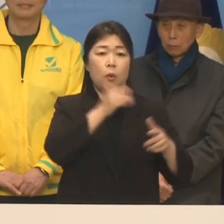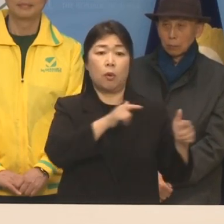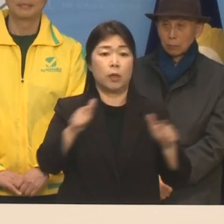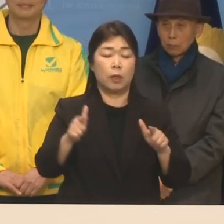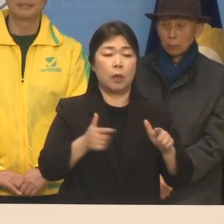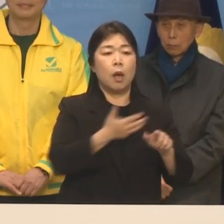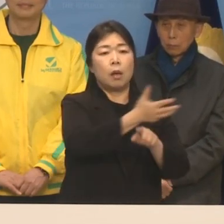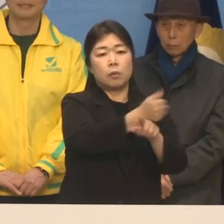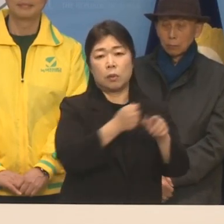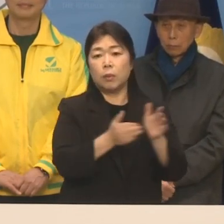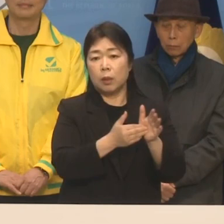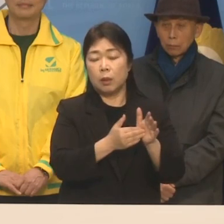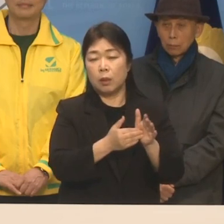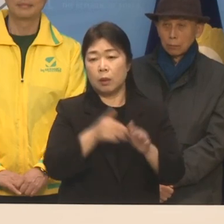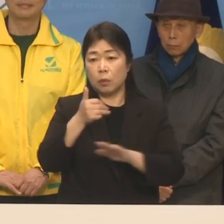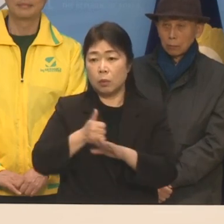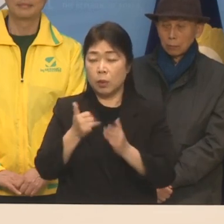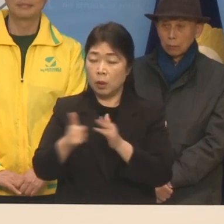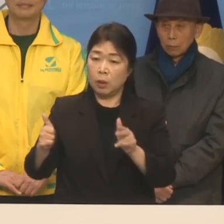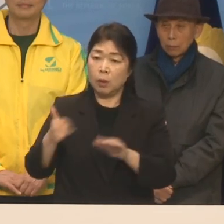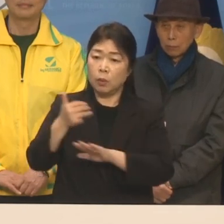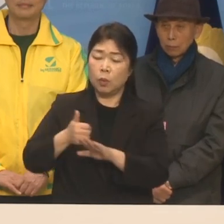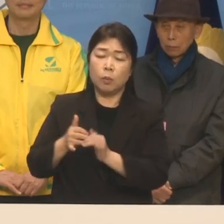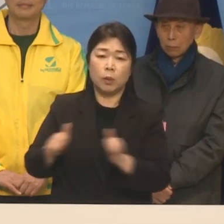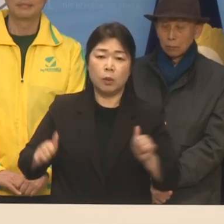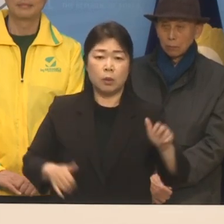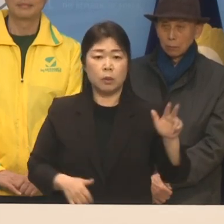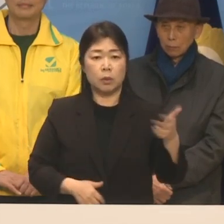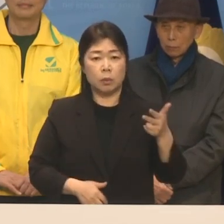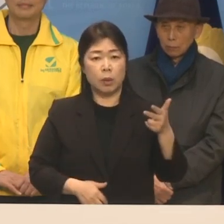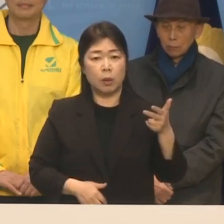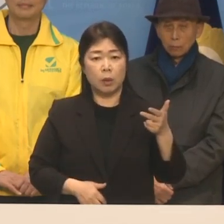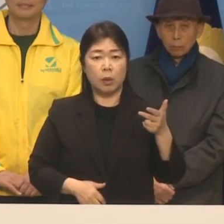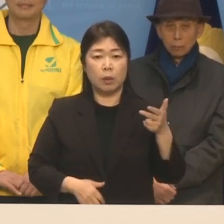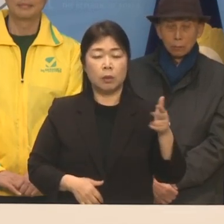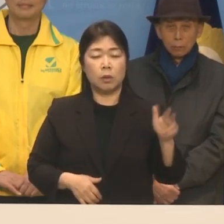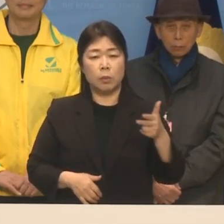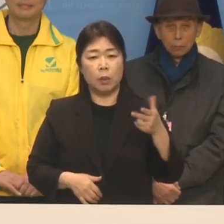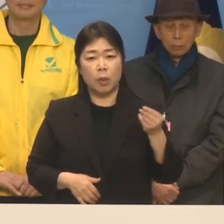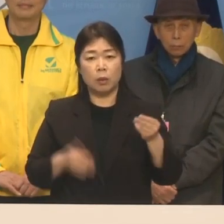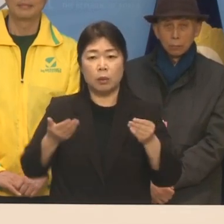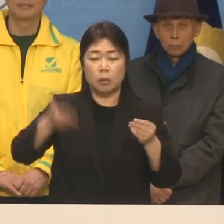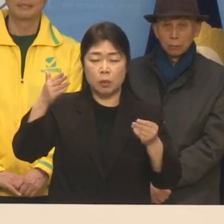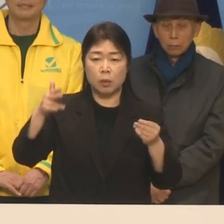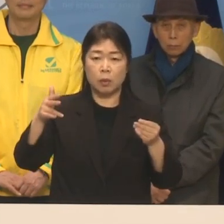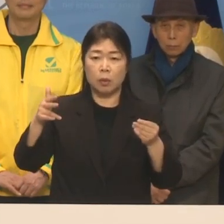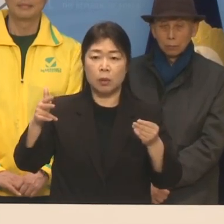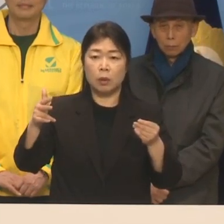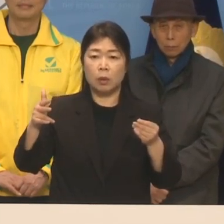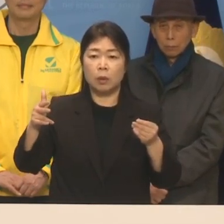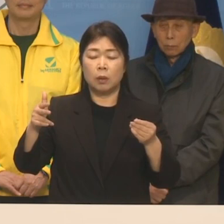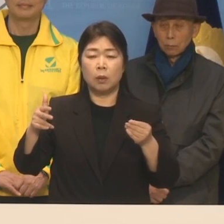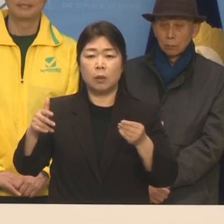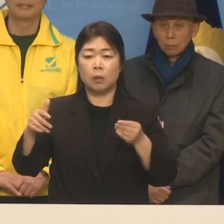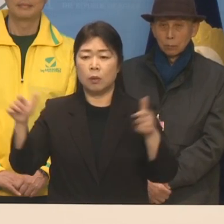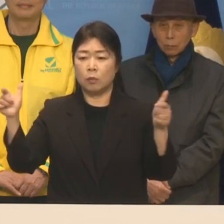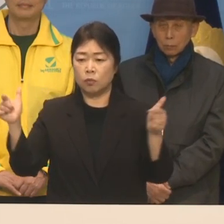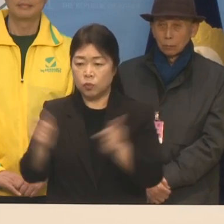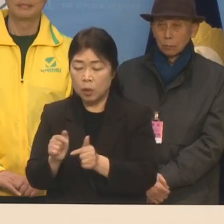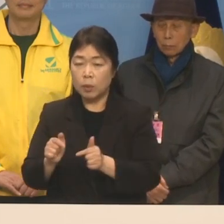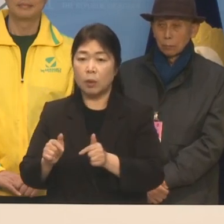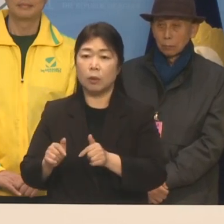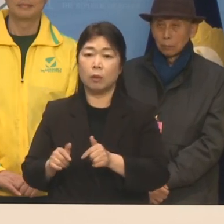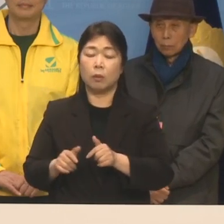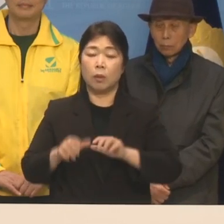220만 정도 이거 죽은 겁니다. 농민이 죽으면 우리 농업이 죽는 거고요. 우리